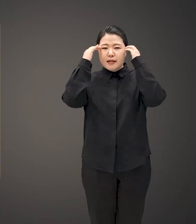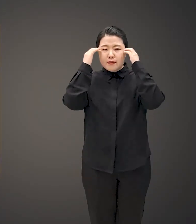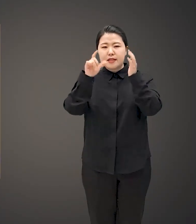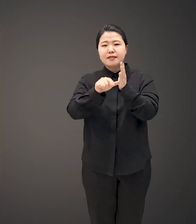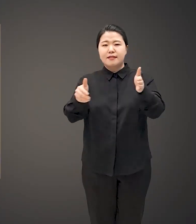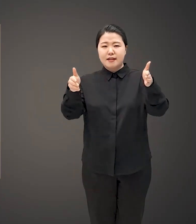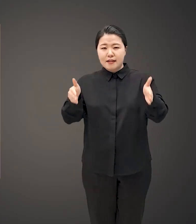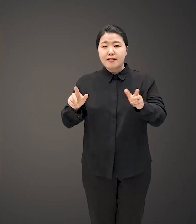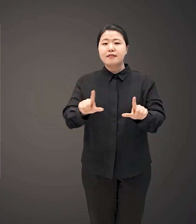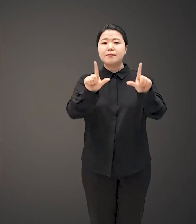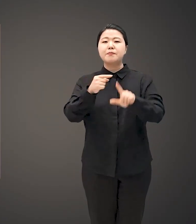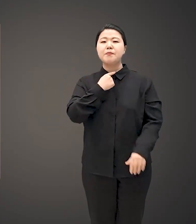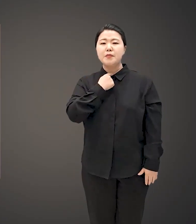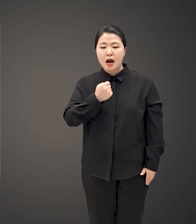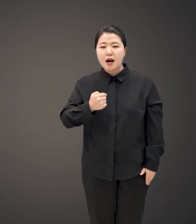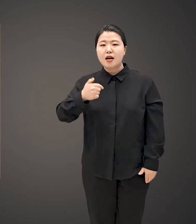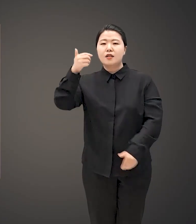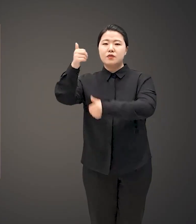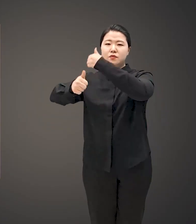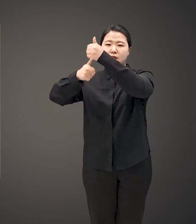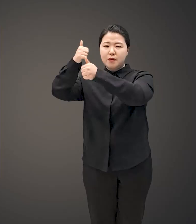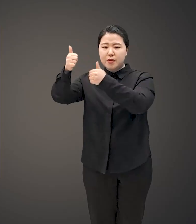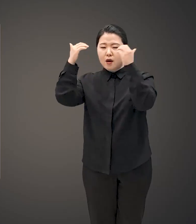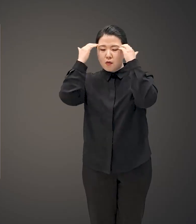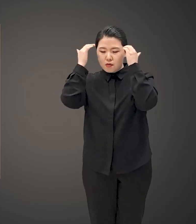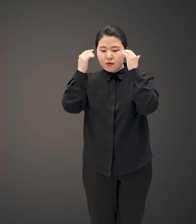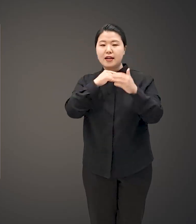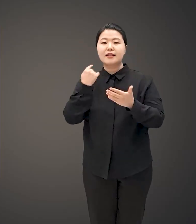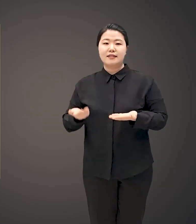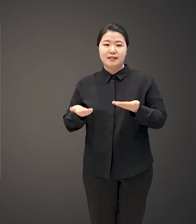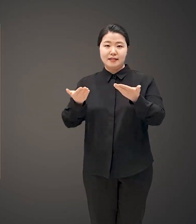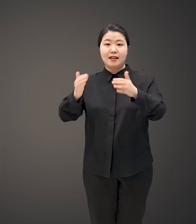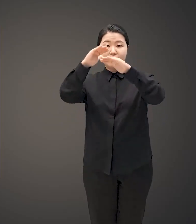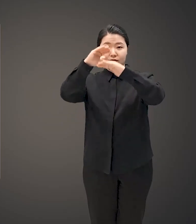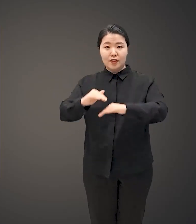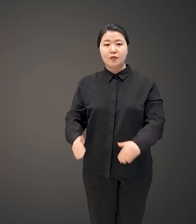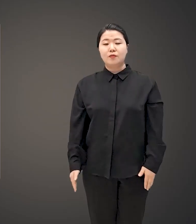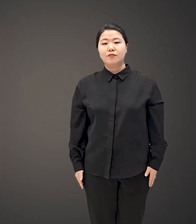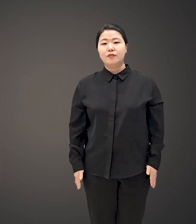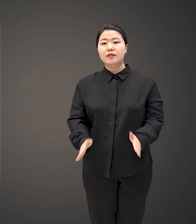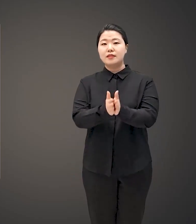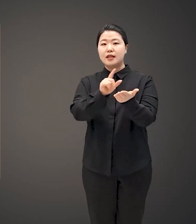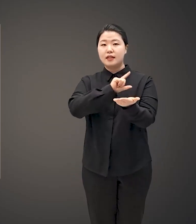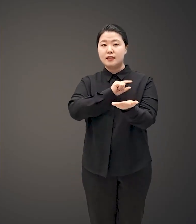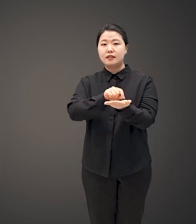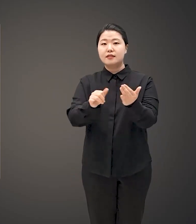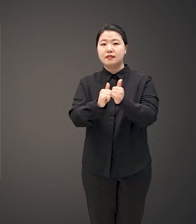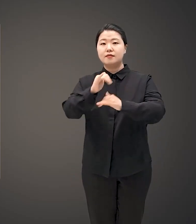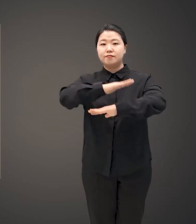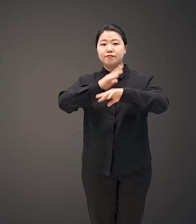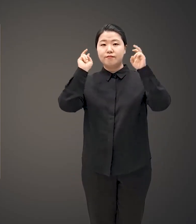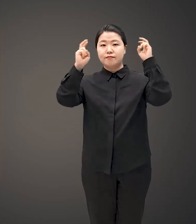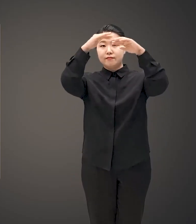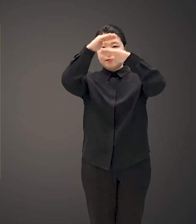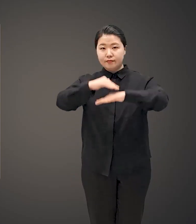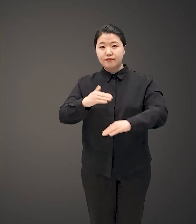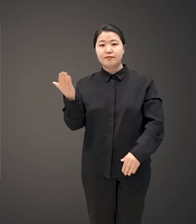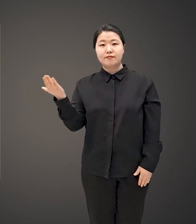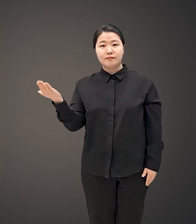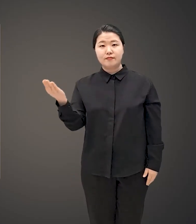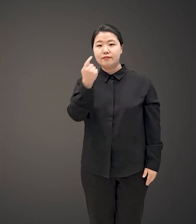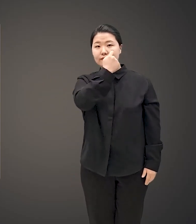험난한 시대를 살아간 선대들의 간난고초와 희생. 도서명 풍상.